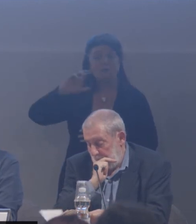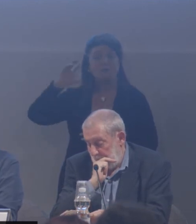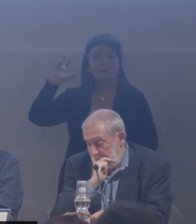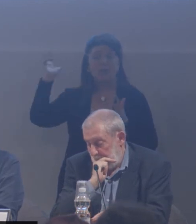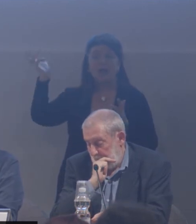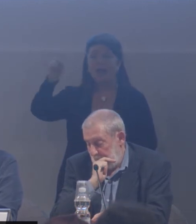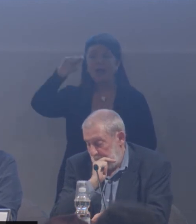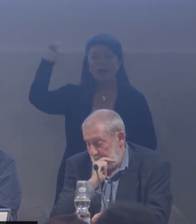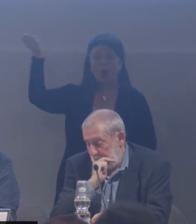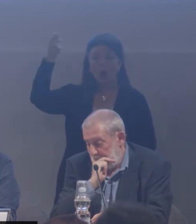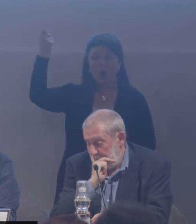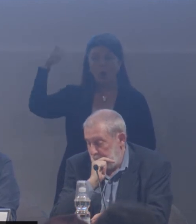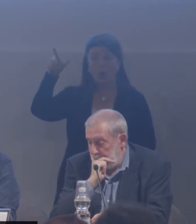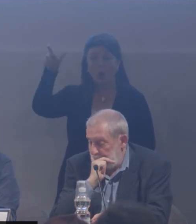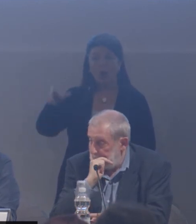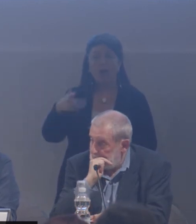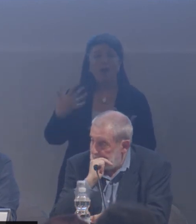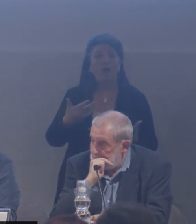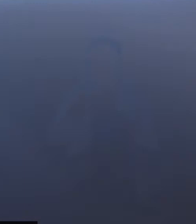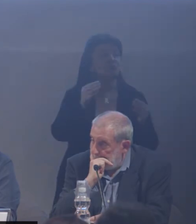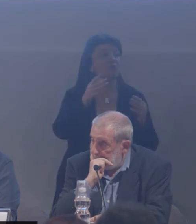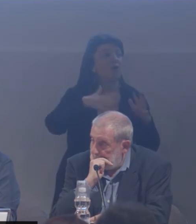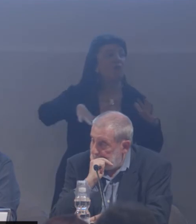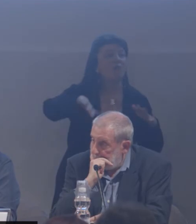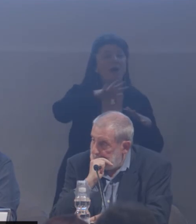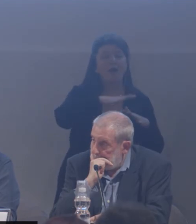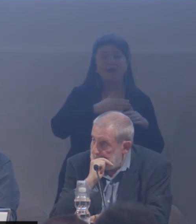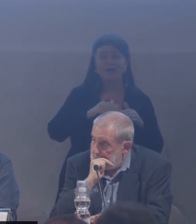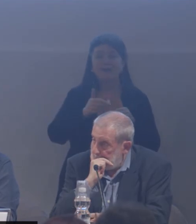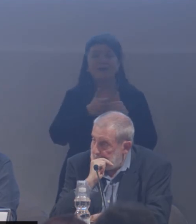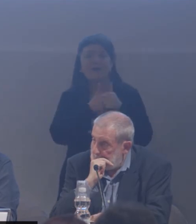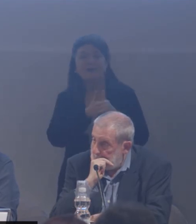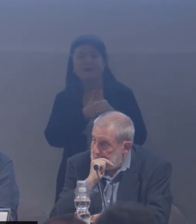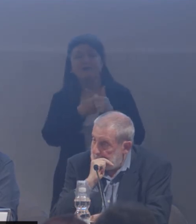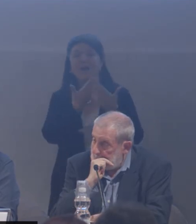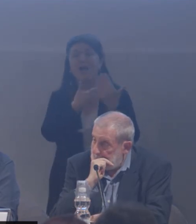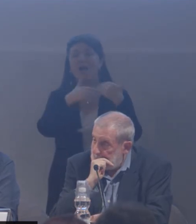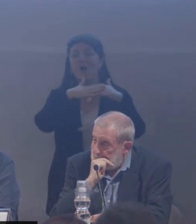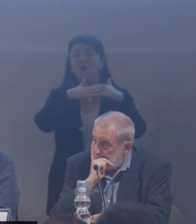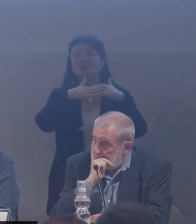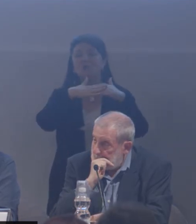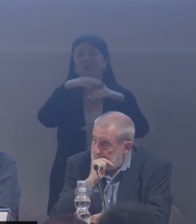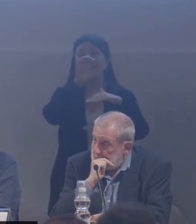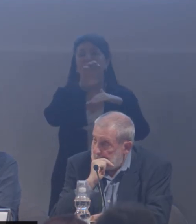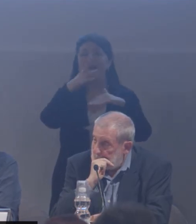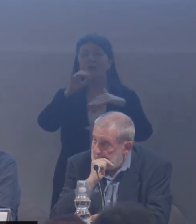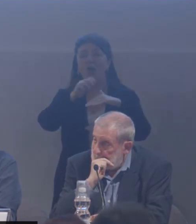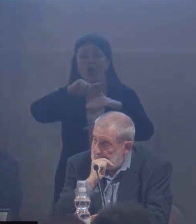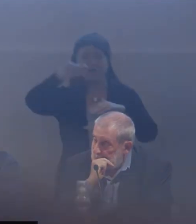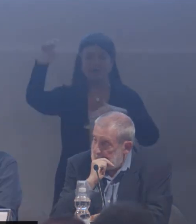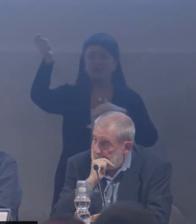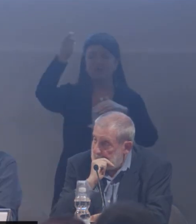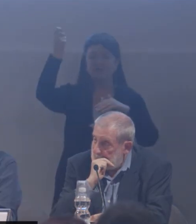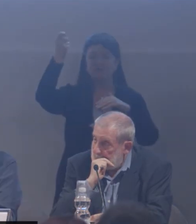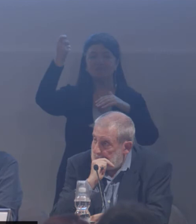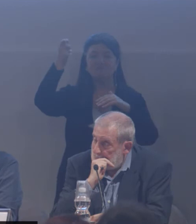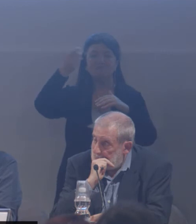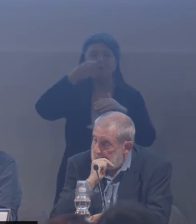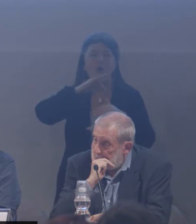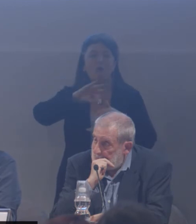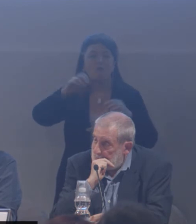supereroe, oggi i ragazzi seguono appunto i supereroi come qualcosa che è invincibile, che